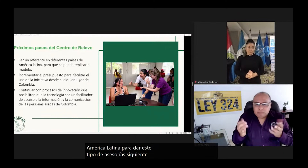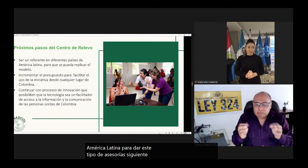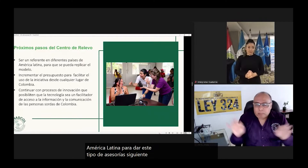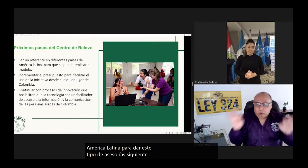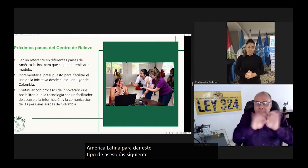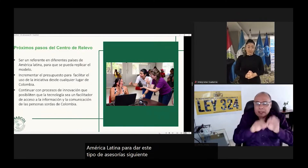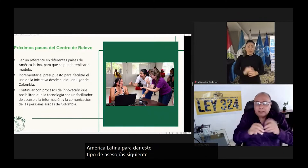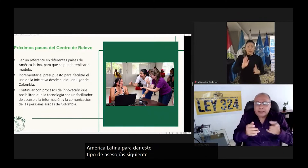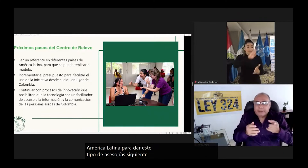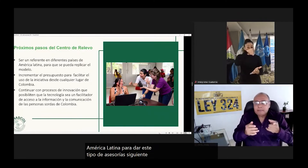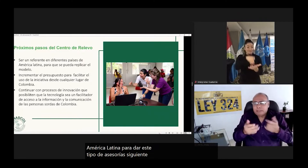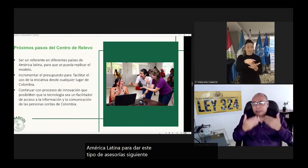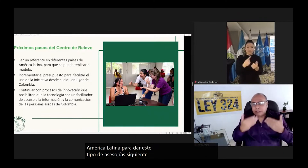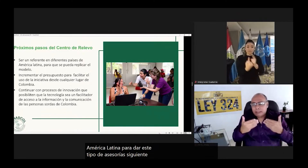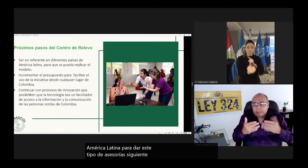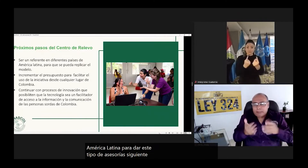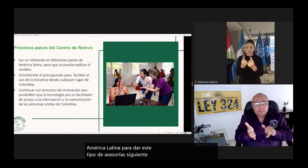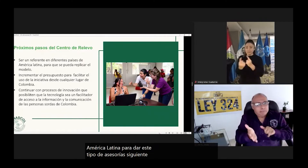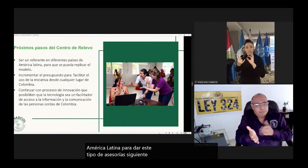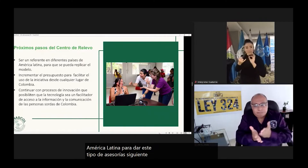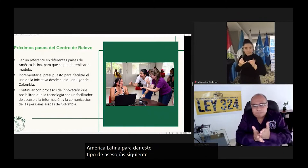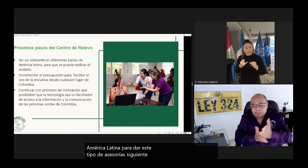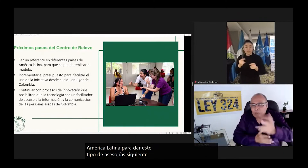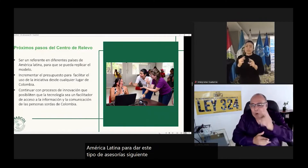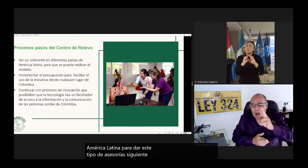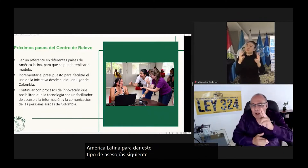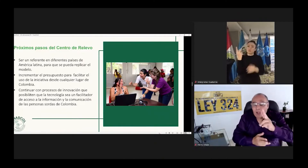El Centro de Relevo es de suma importancia